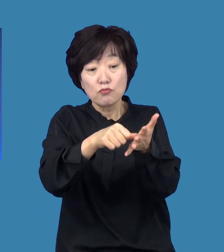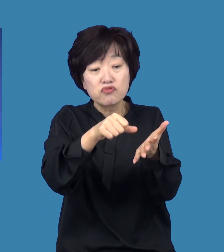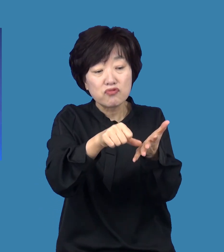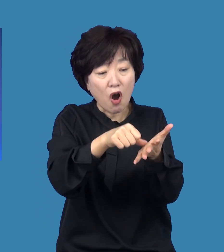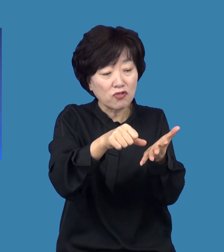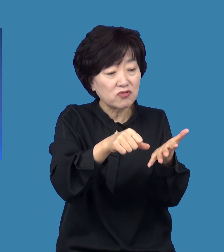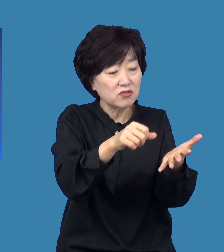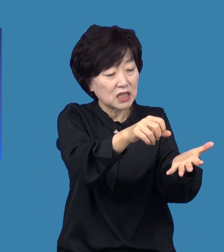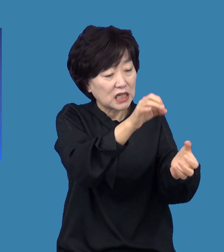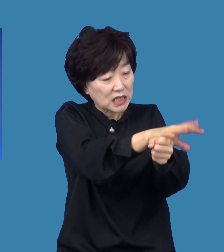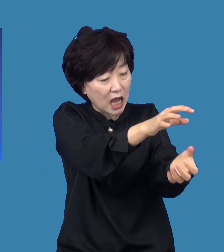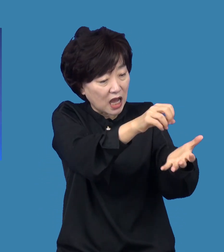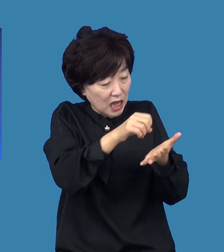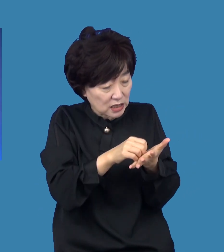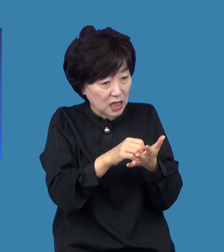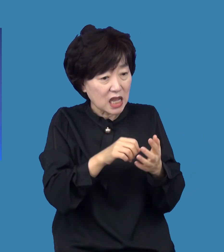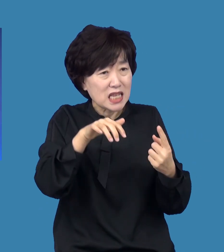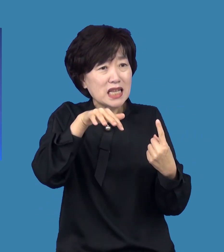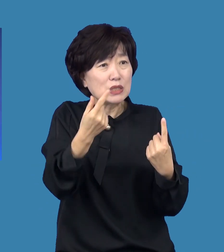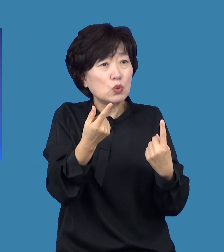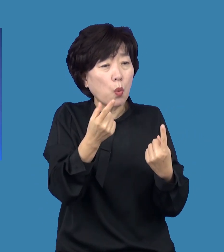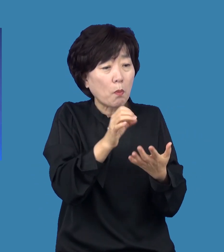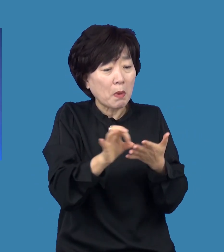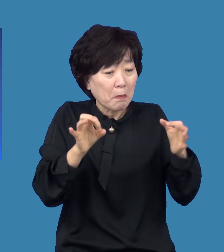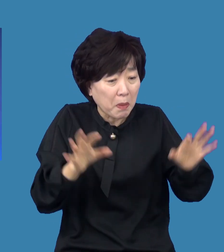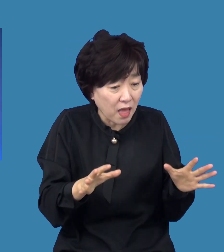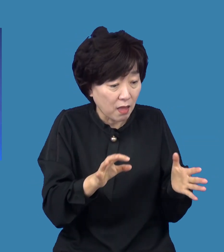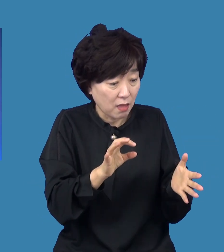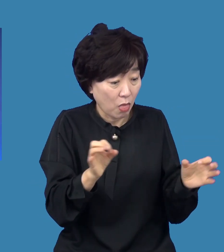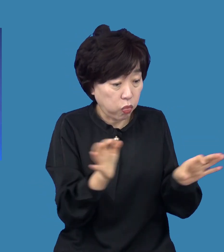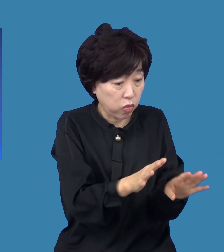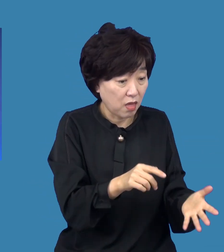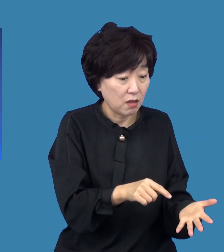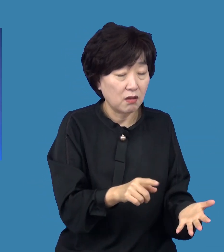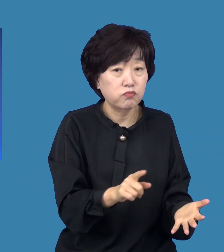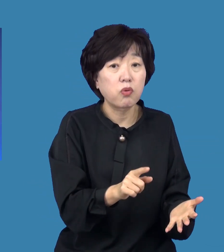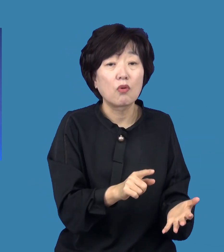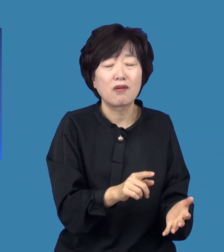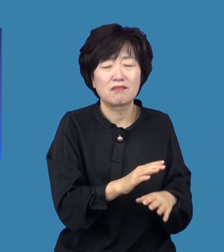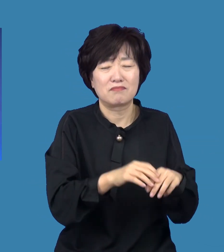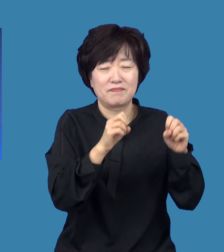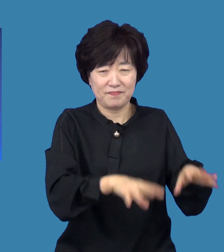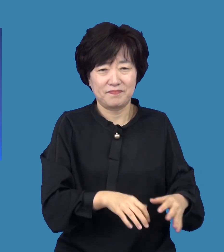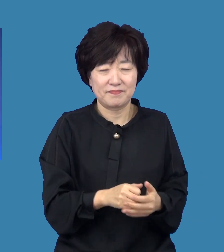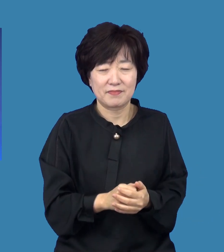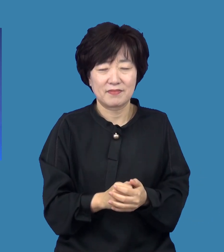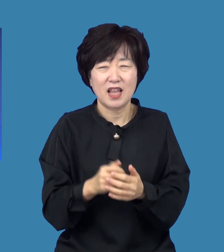없어질 거야. 그럼 그 물건이 무슨 의미가 있겠습니까? 그와 마찬가지로 영원의 시간에